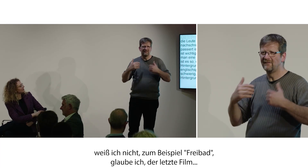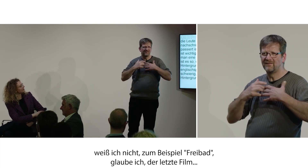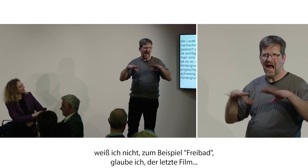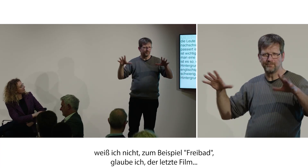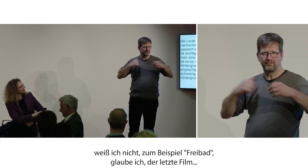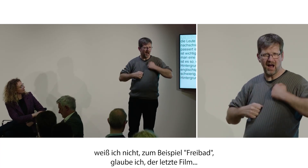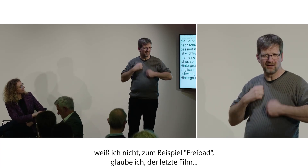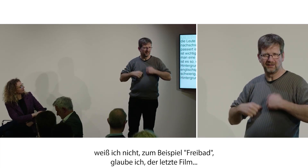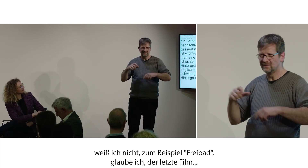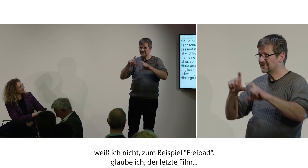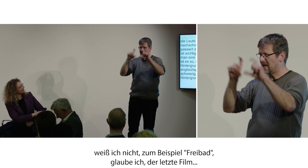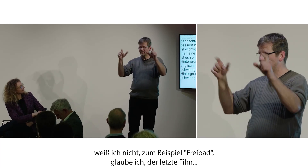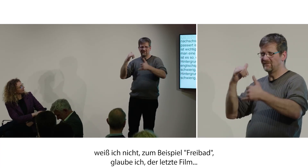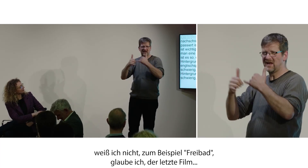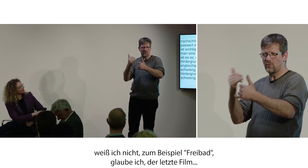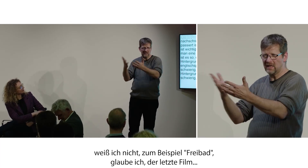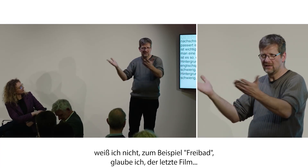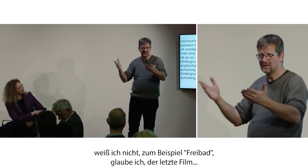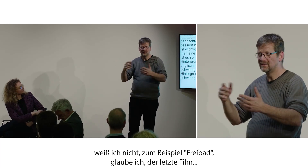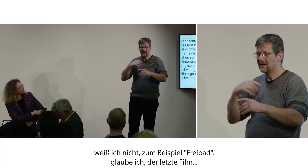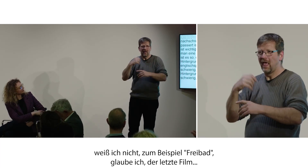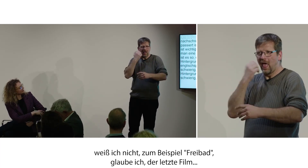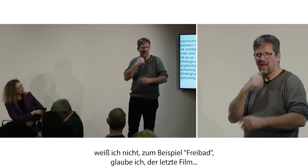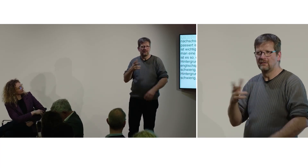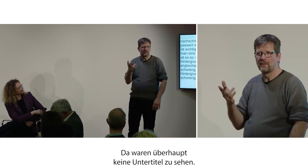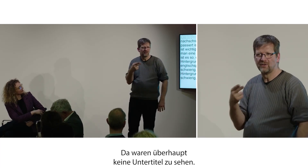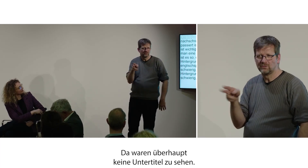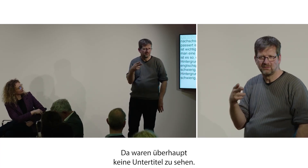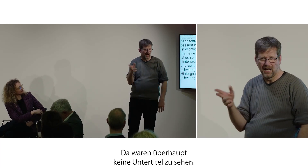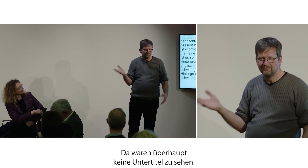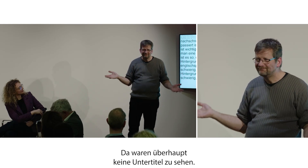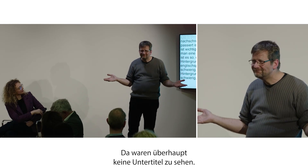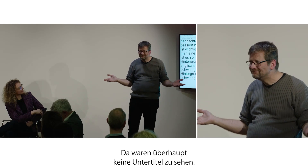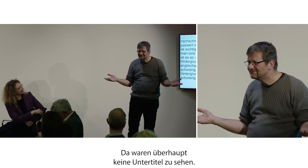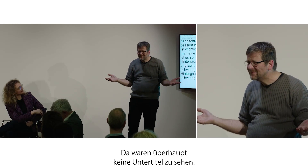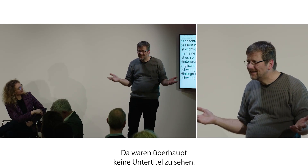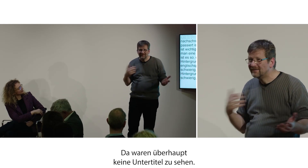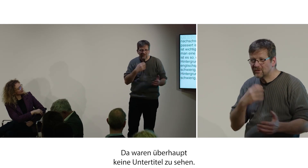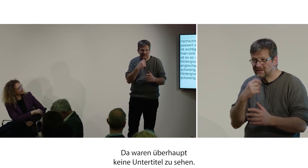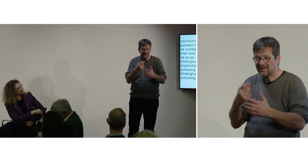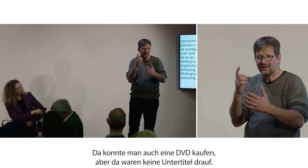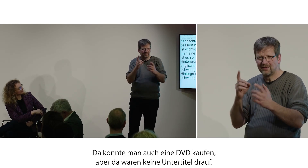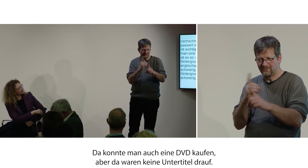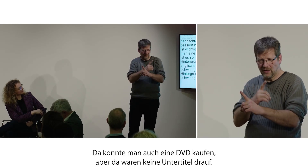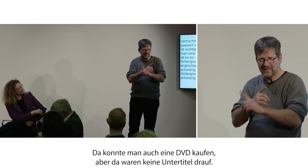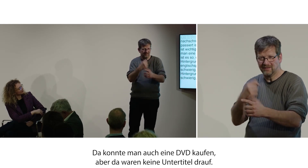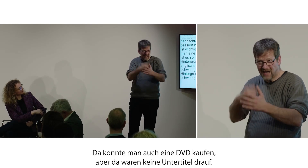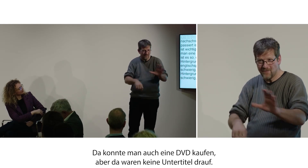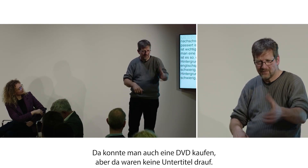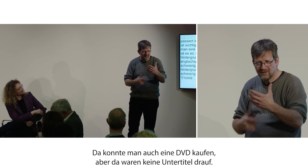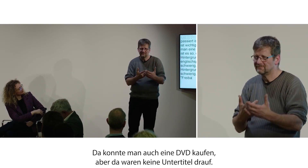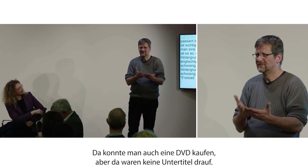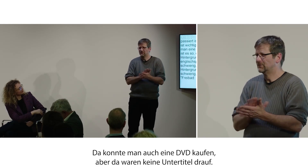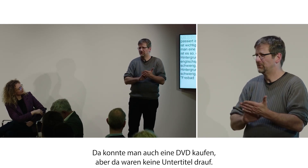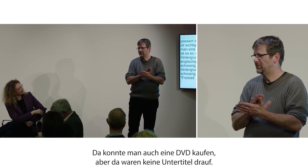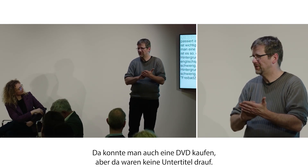weiß ich nicht, zum Beispiel Freibad, glaube ich, der letzte Film, da waren überhaupt keine Untertitel zu sehen. Also da konnte man